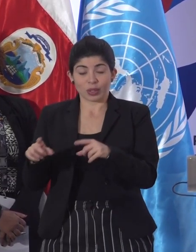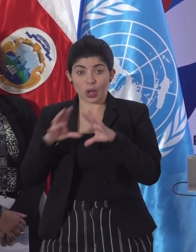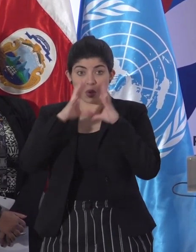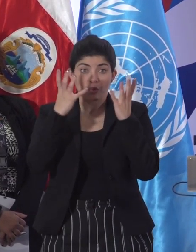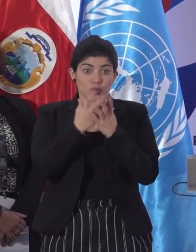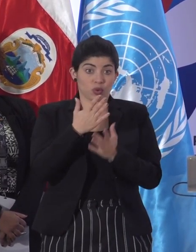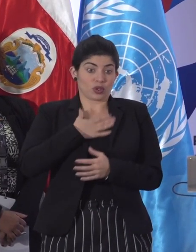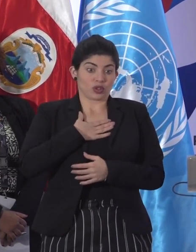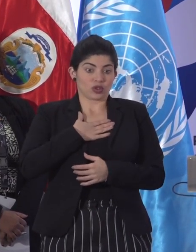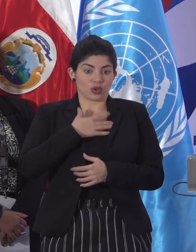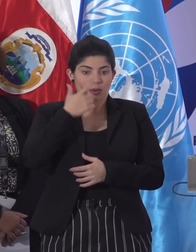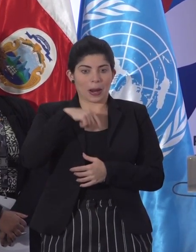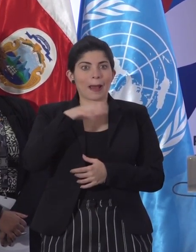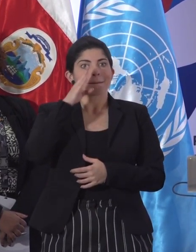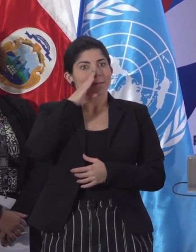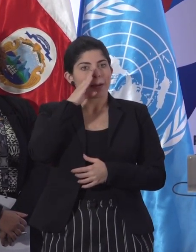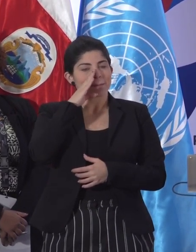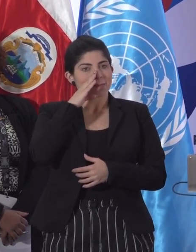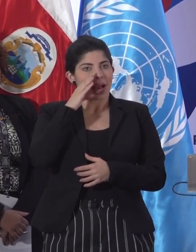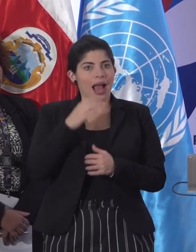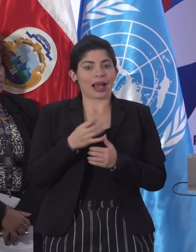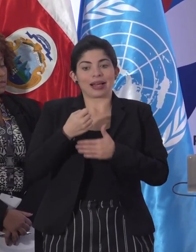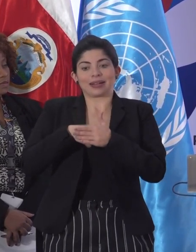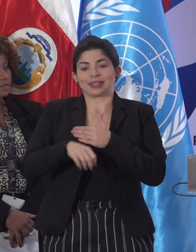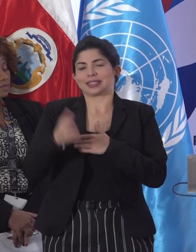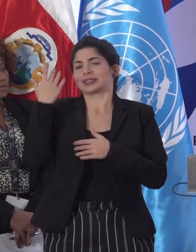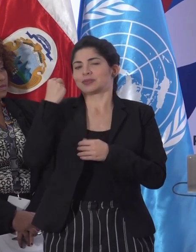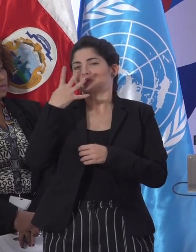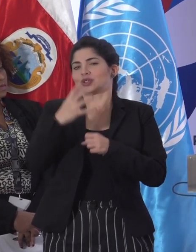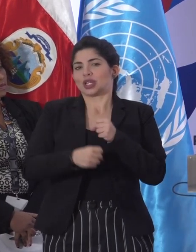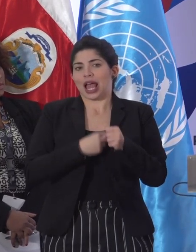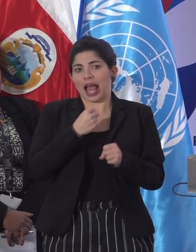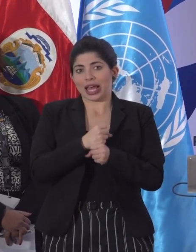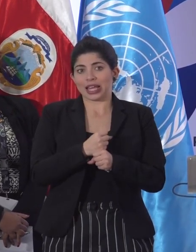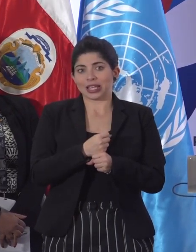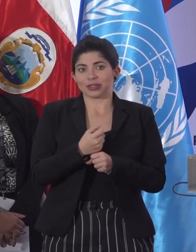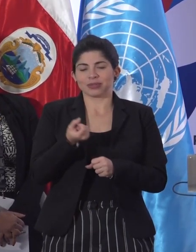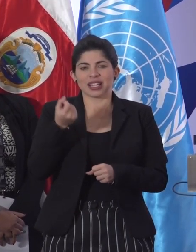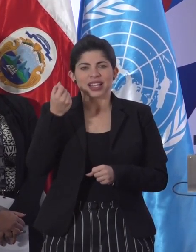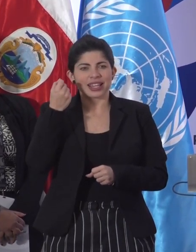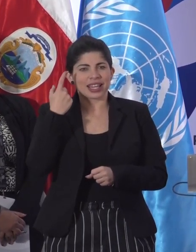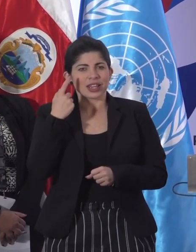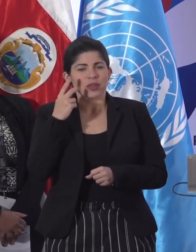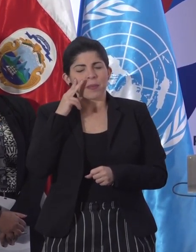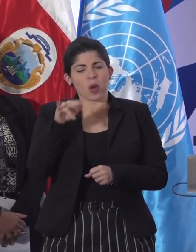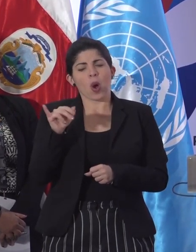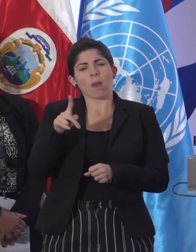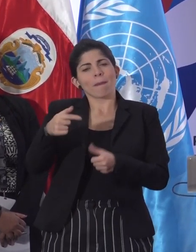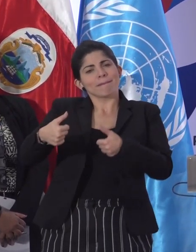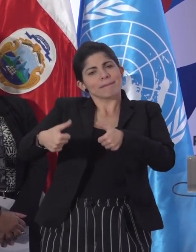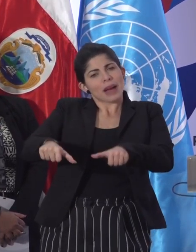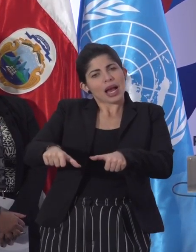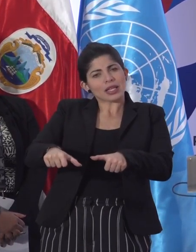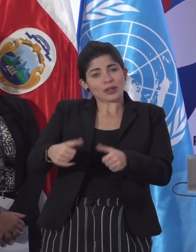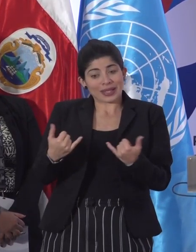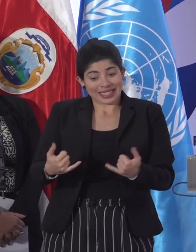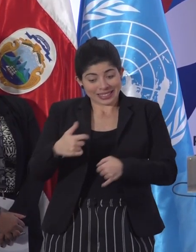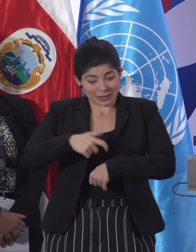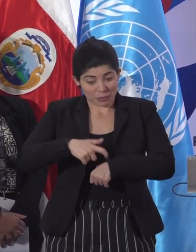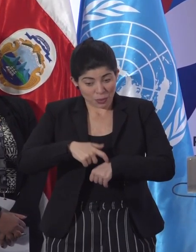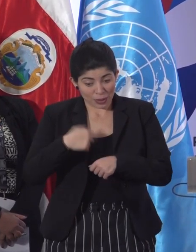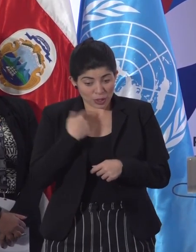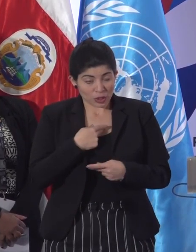yo, que soy una mamá que parí hace muchos años, lo entiendo como un parto, Entiendo este momento que